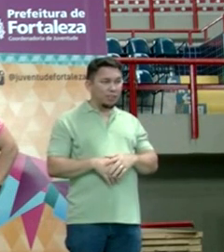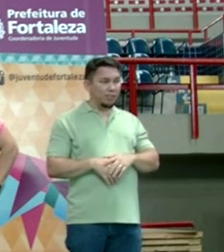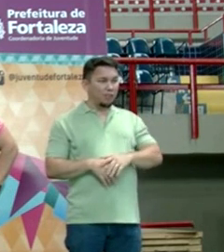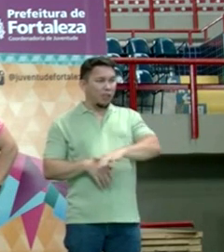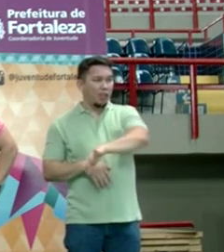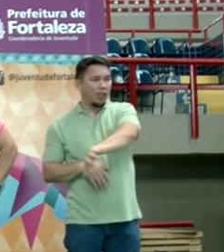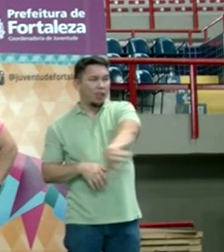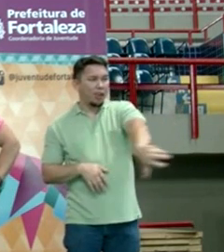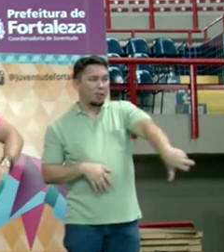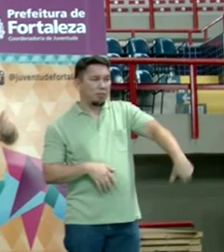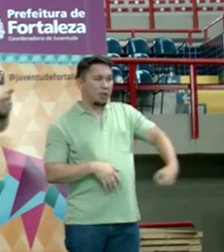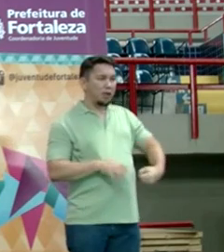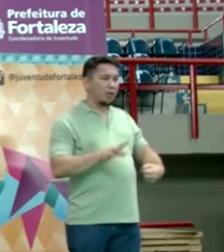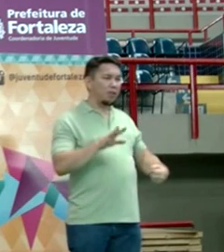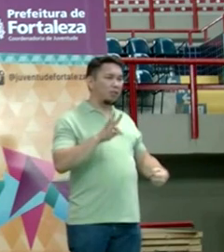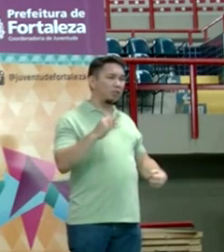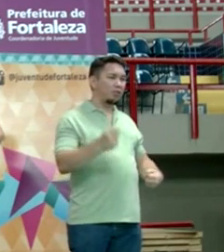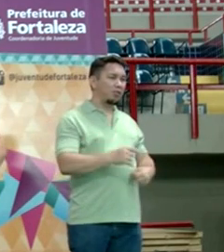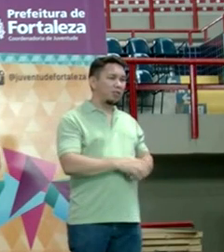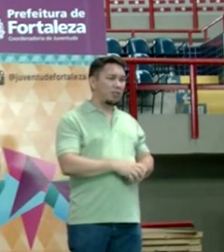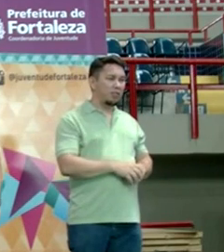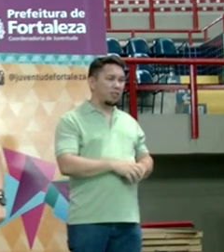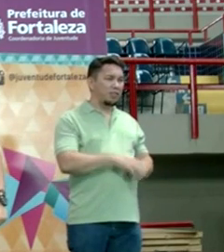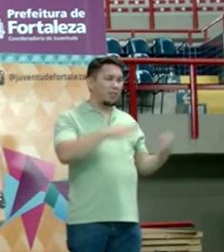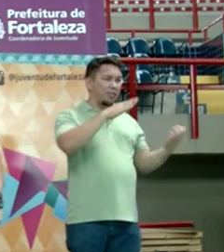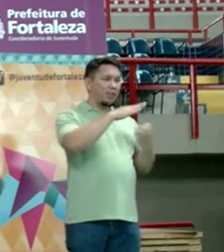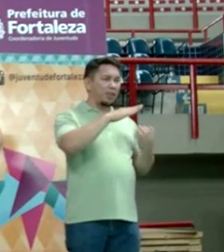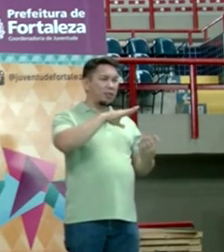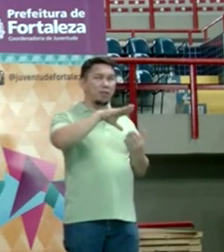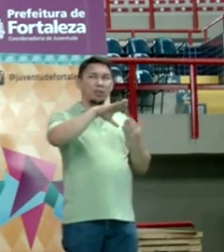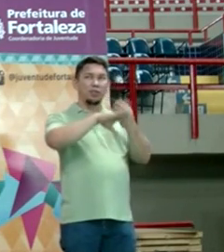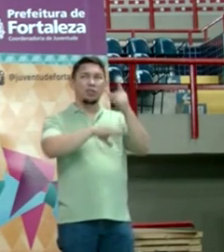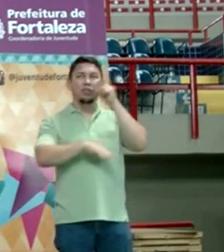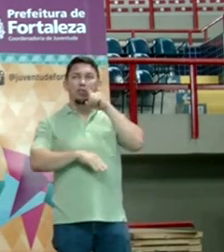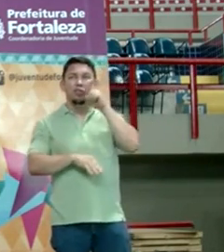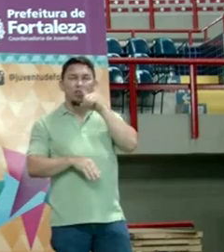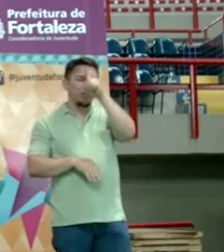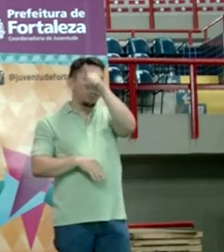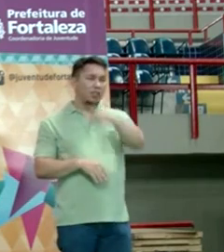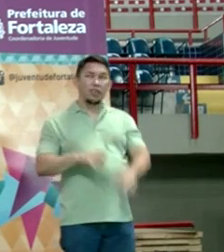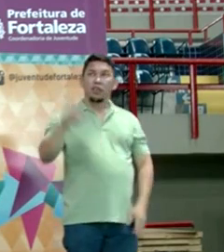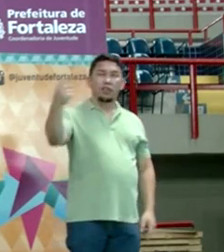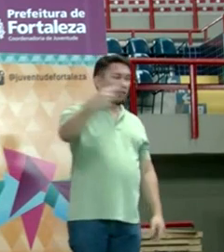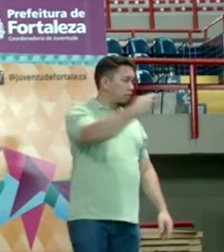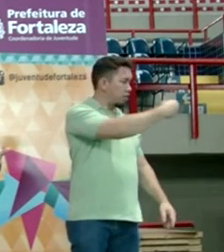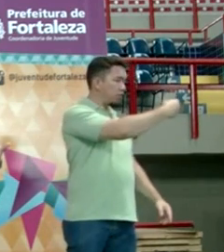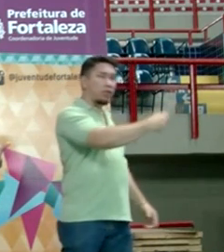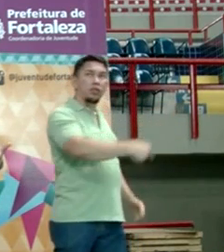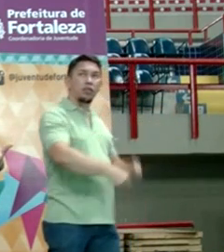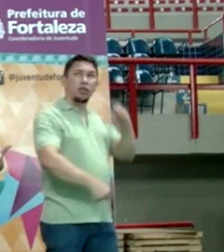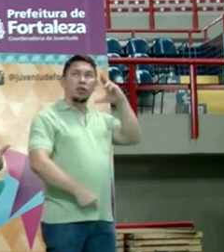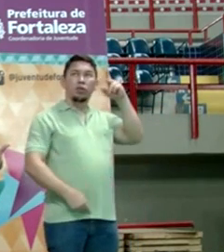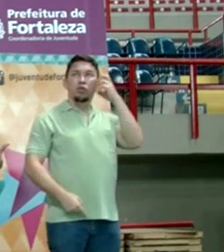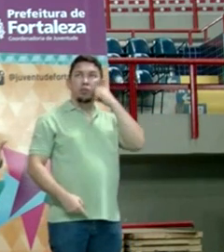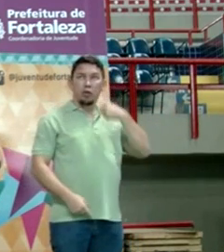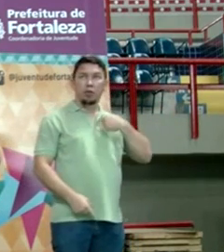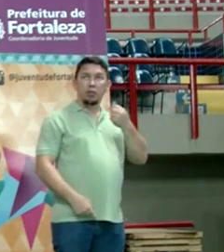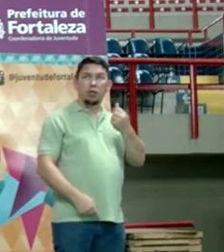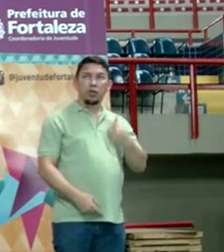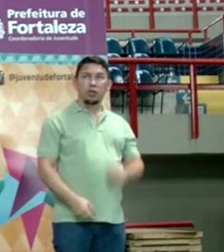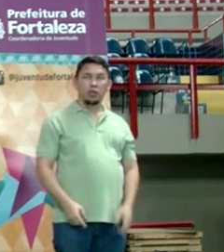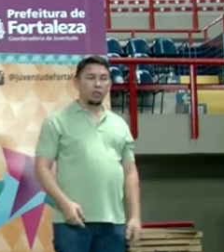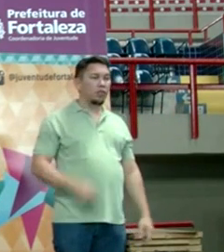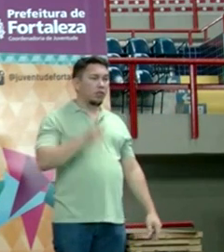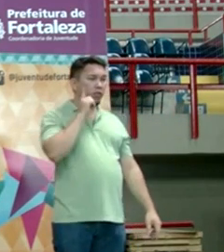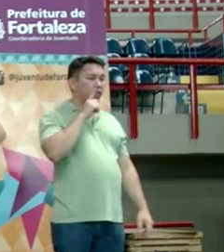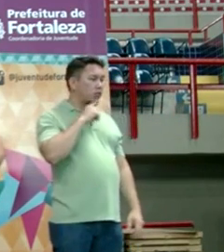as empresas tudinho. Aí as empresas foram tomar satisfação com o governo americano. Vai deixar? Vai deixar o cubano tomar meu dinheiro? Aí